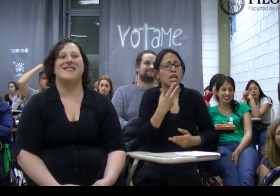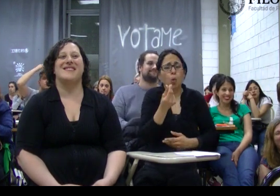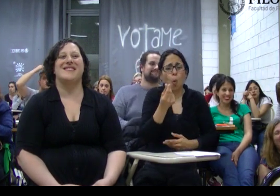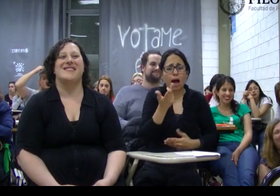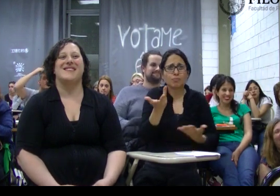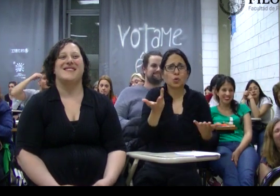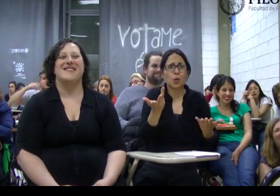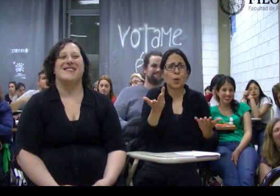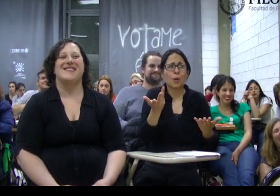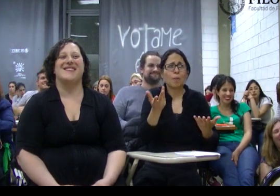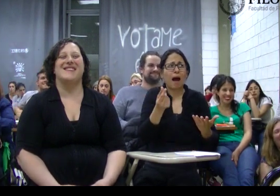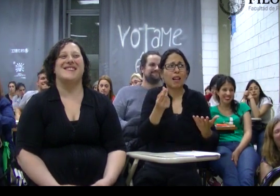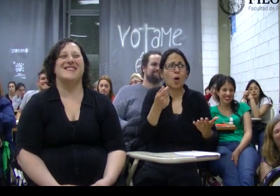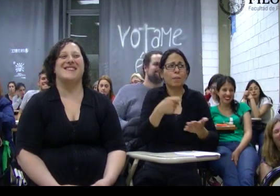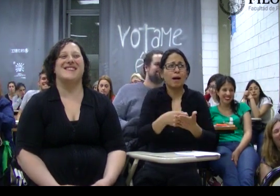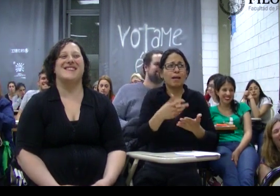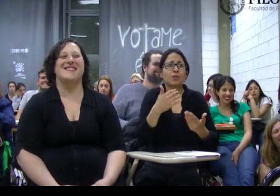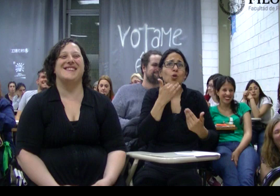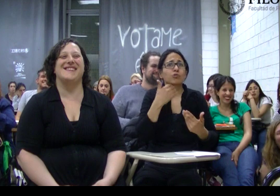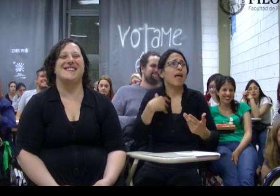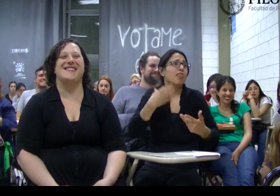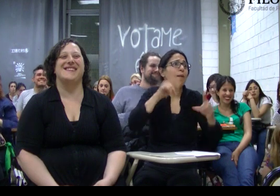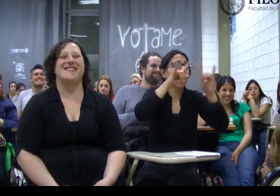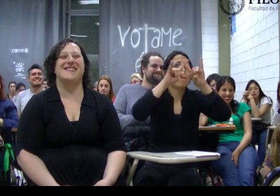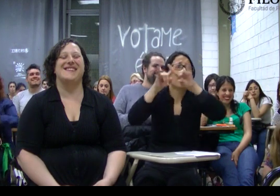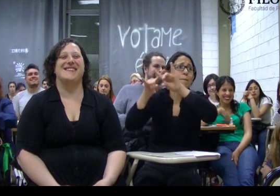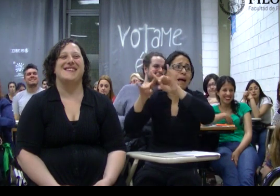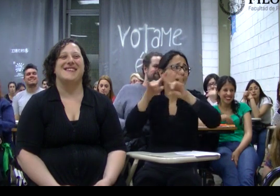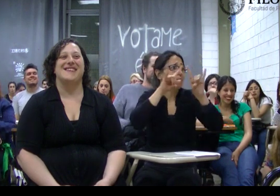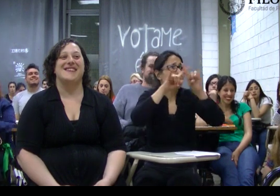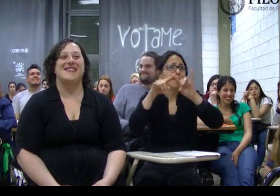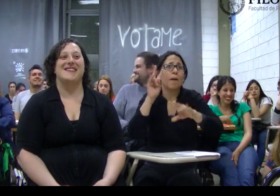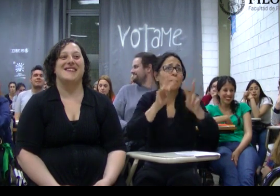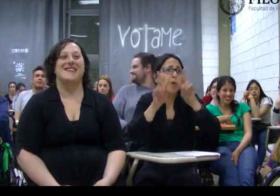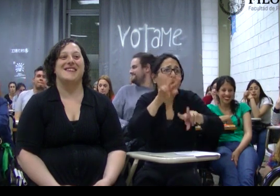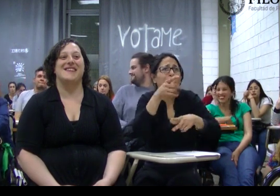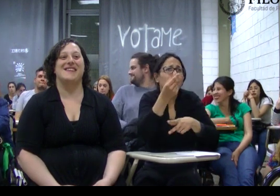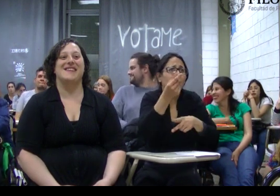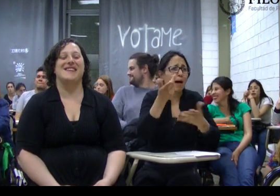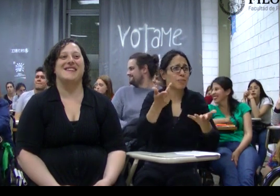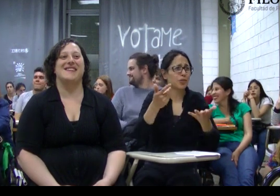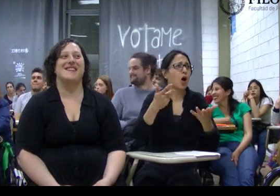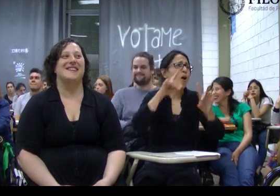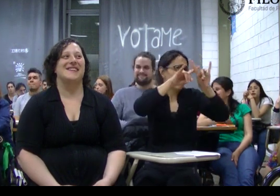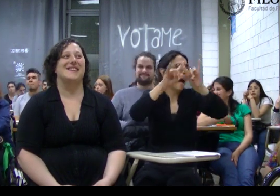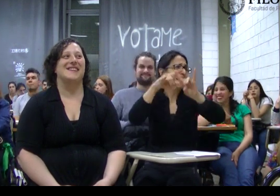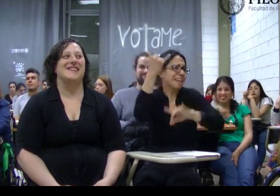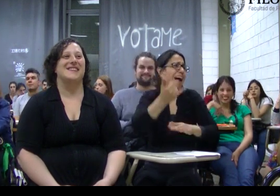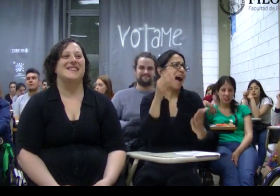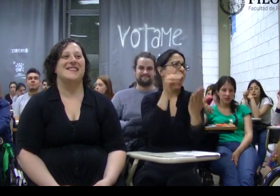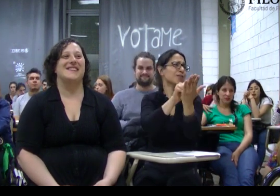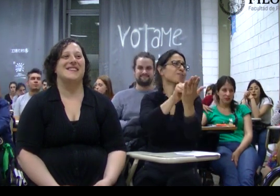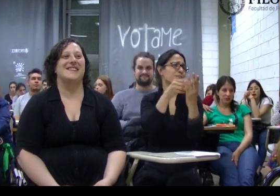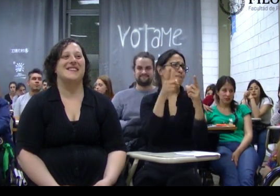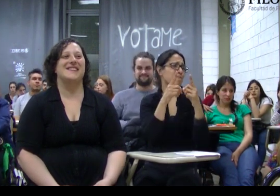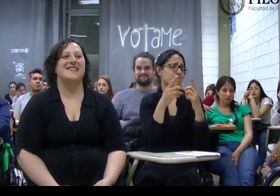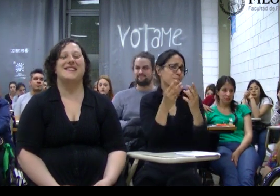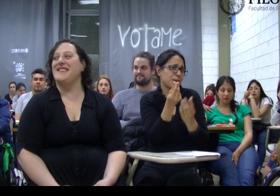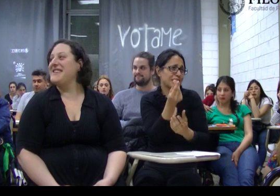en la página. Podemos mirar en la página, yo no me ocupo de esto. Pero en la página no sé. En la página dice. Si quieren ver.